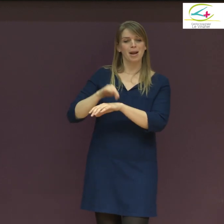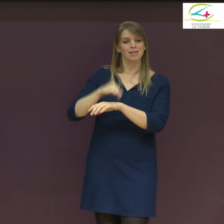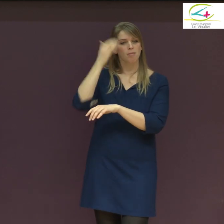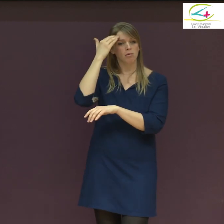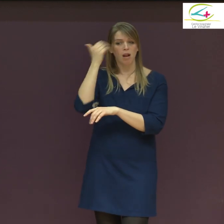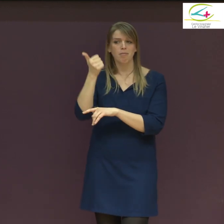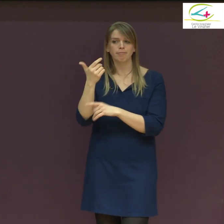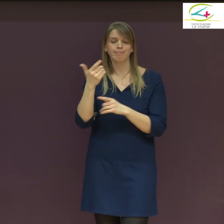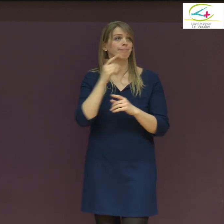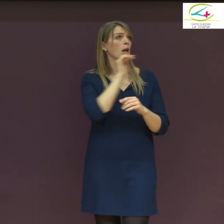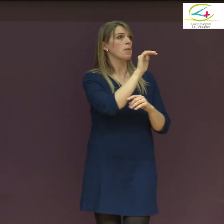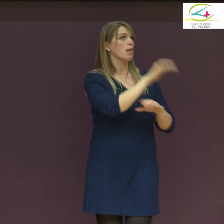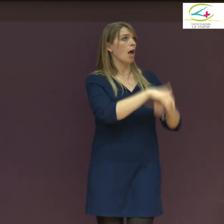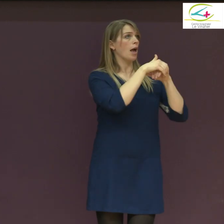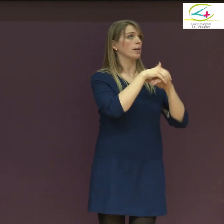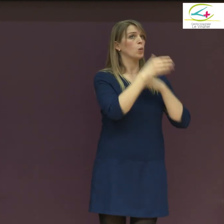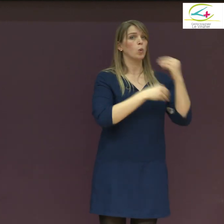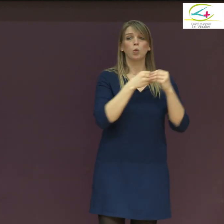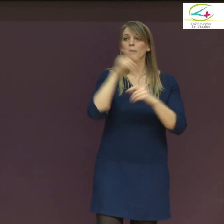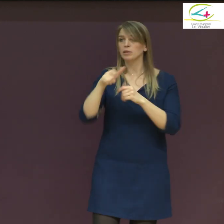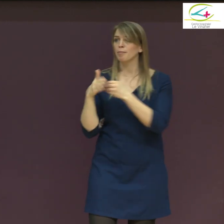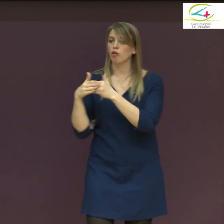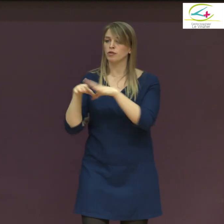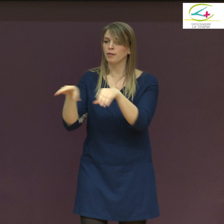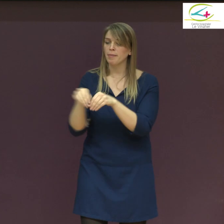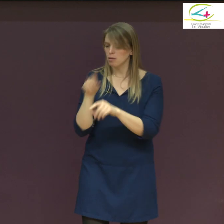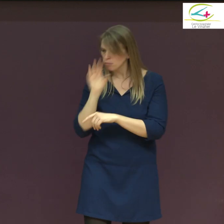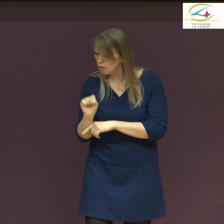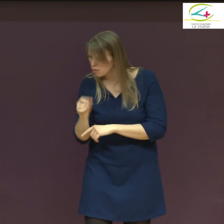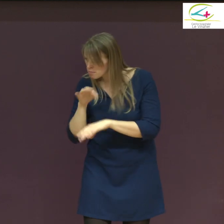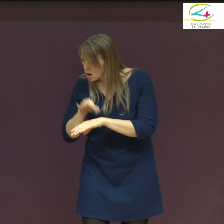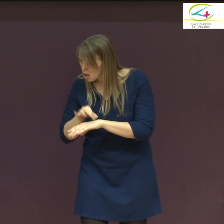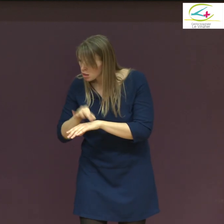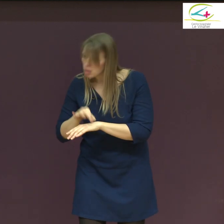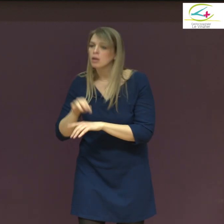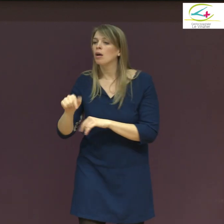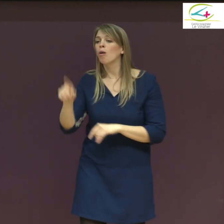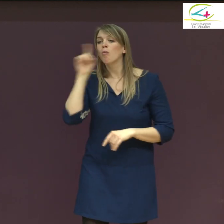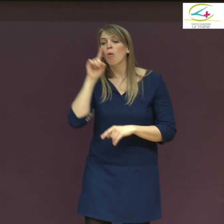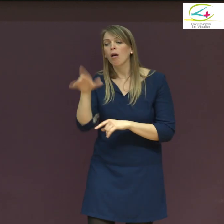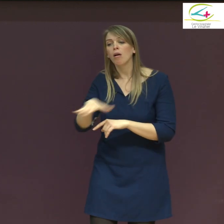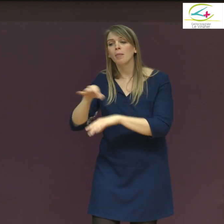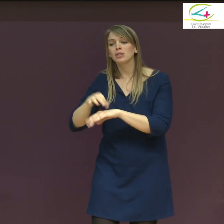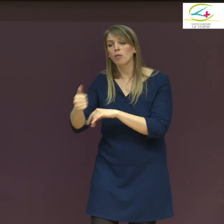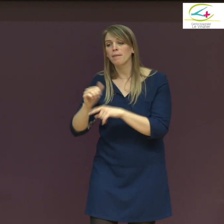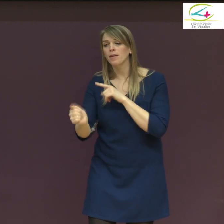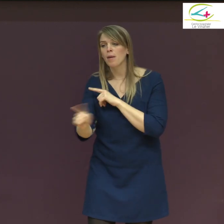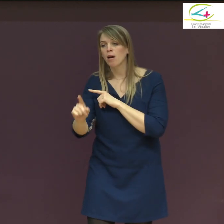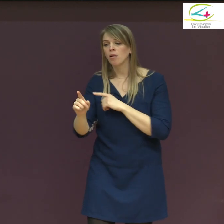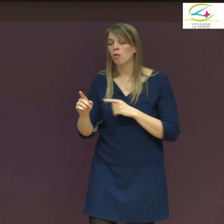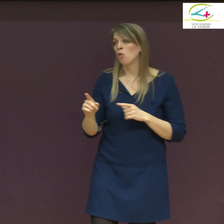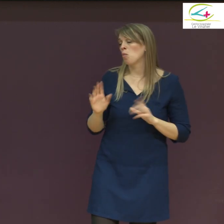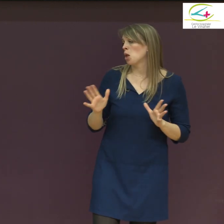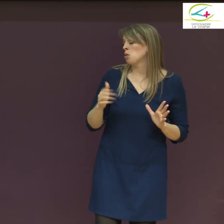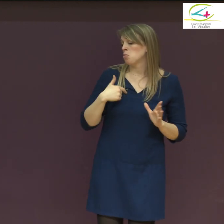les soignants, donc que ses proches se rendent compte que la personne est malade. Pourquoi ils ne le font pas? Soit ils ne sont pas